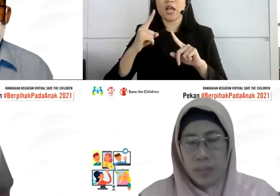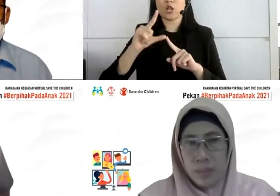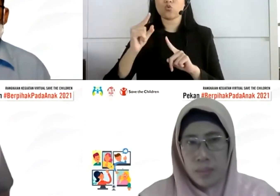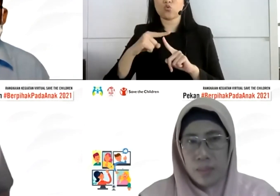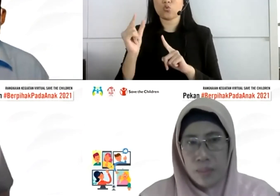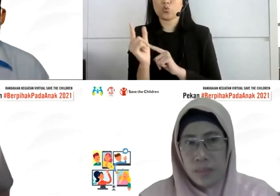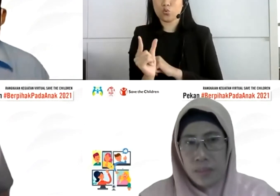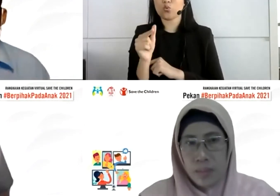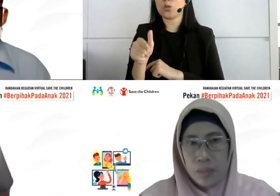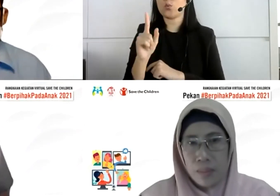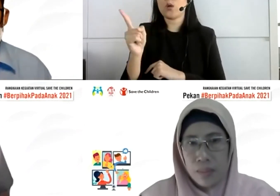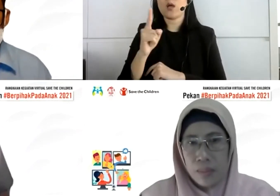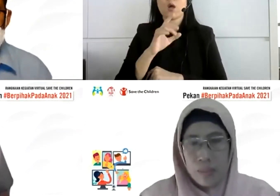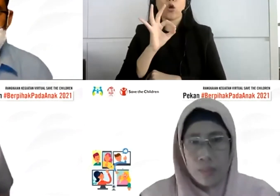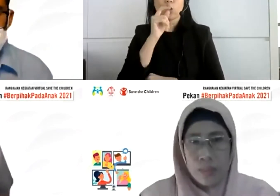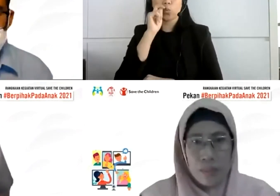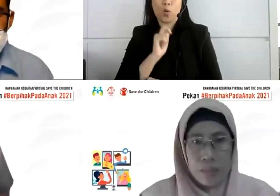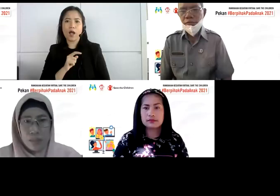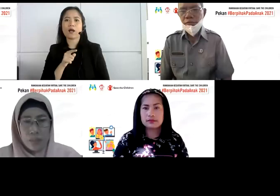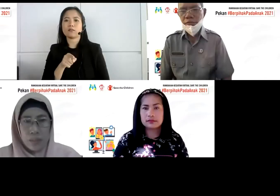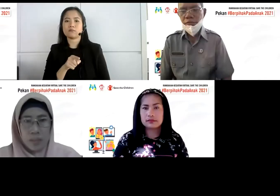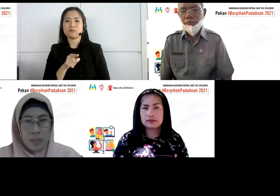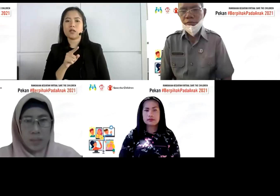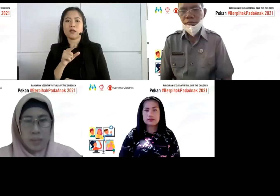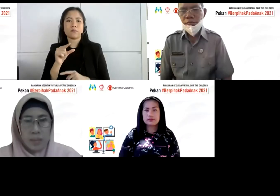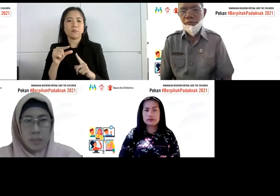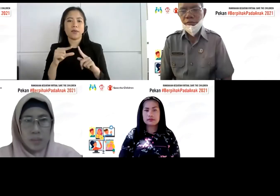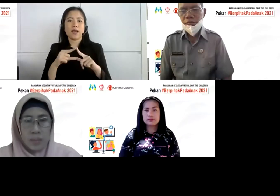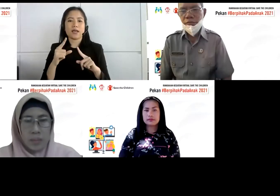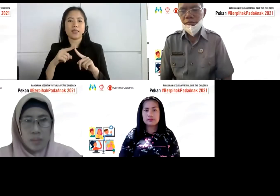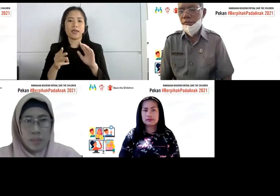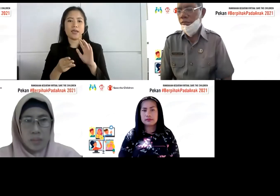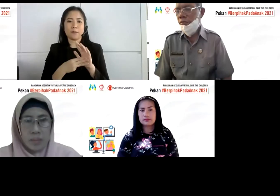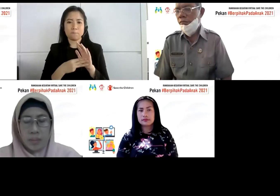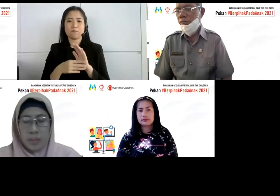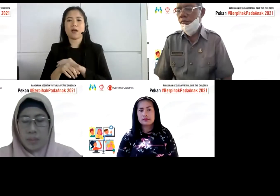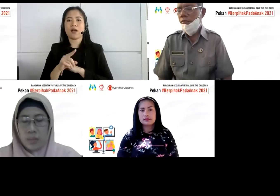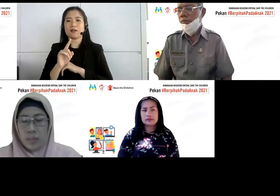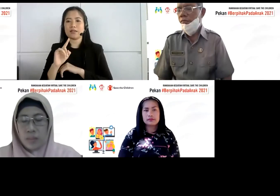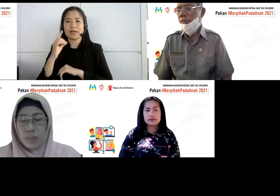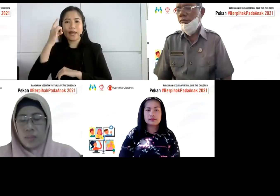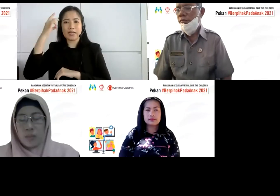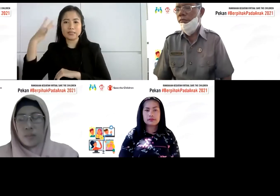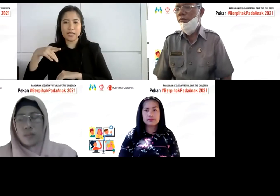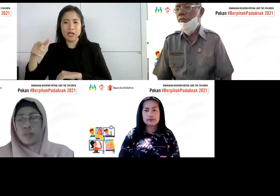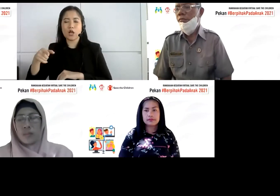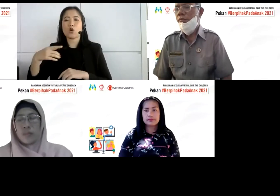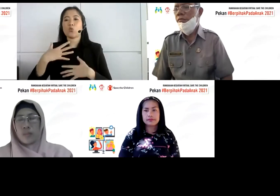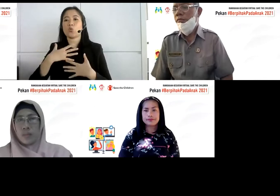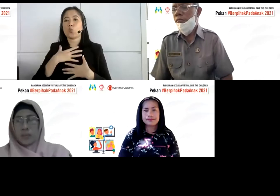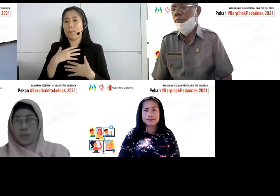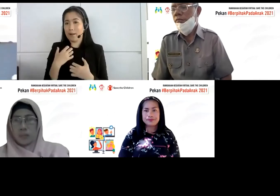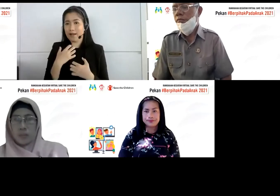PATBM atau Perlindungan Anak Terpadu Berbasis Masyarakat, Desa Tua Pukan, Kabupaten Kupang, Provinsi Nusa Tenggara